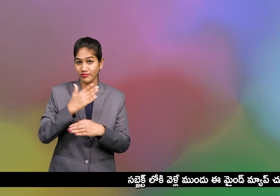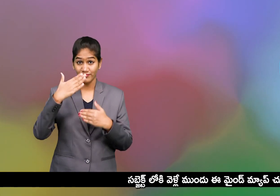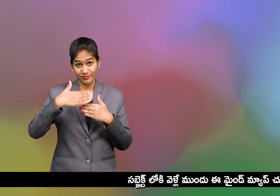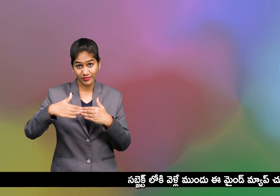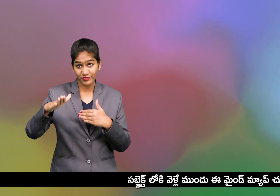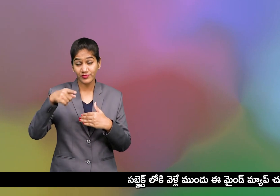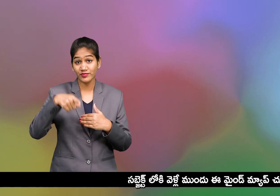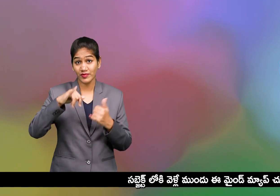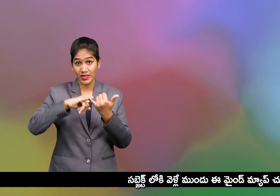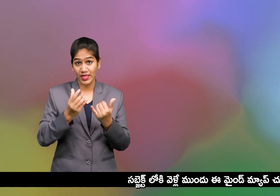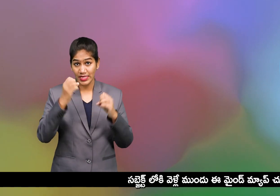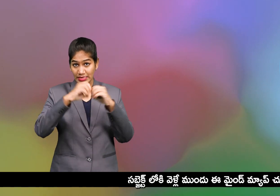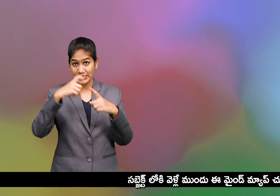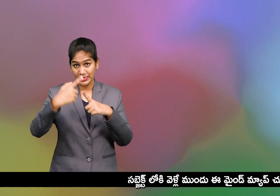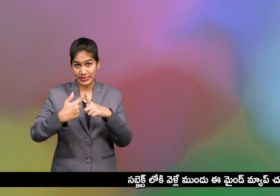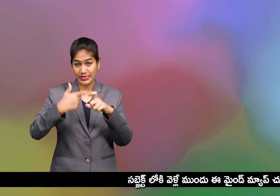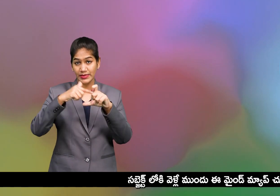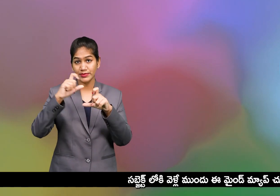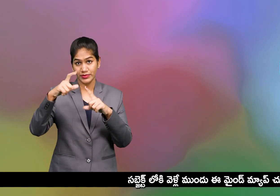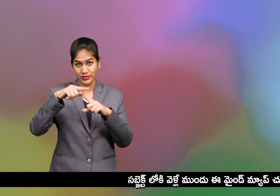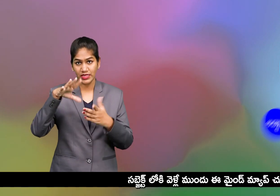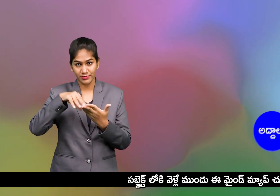సబ్జెక్ట్లోకి వెళ్లే ముందు ఈ మైండ్ మ్యాప్ని చూద్దాం.